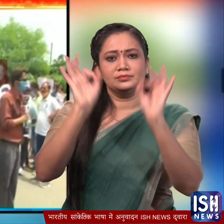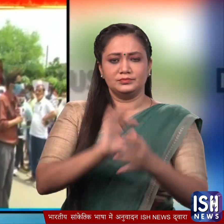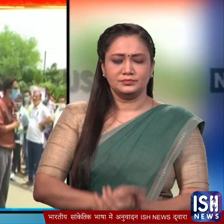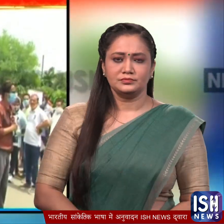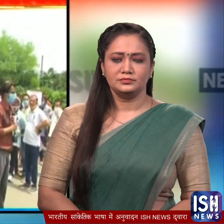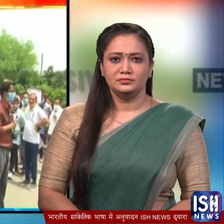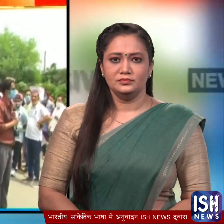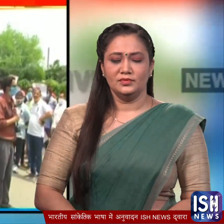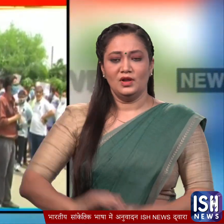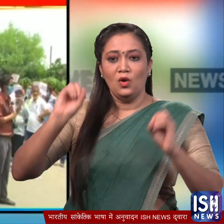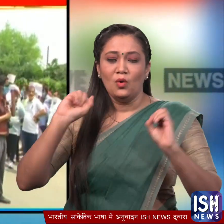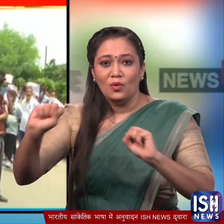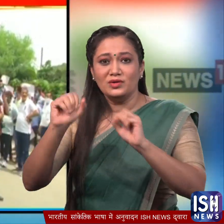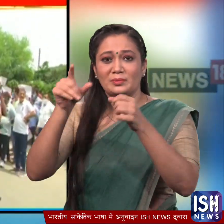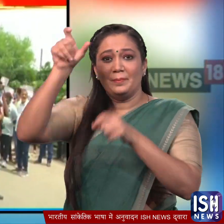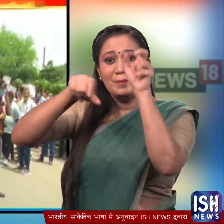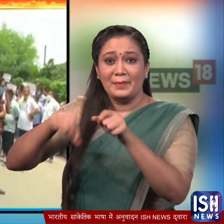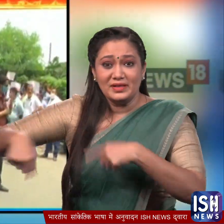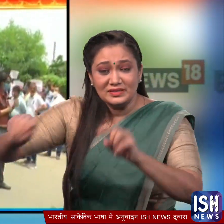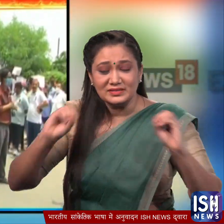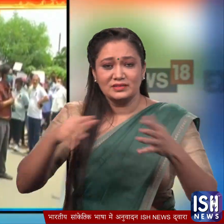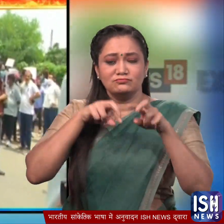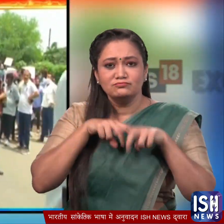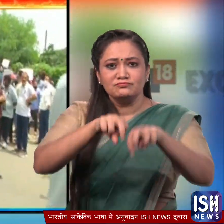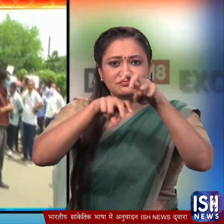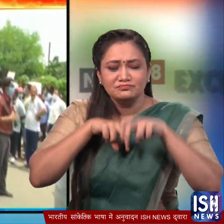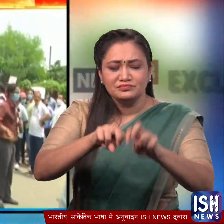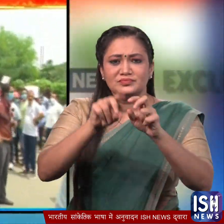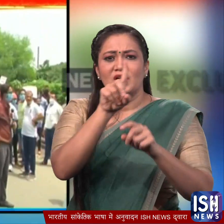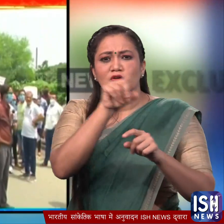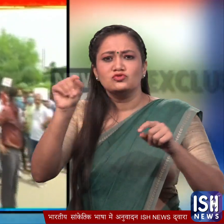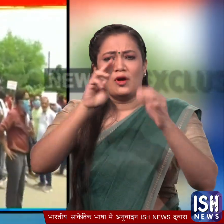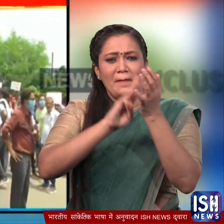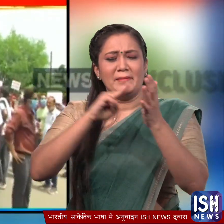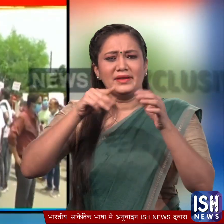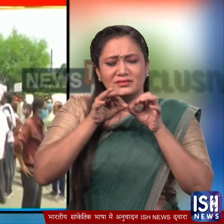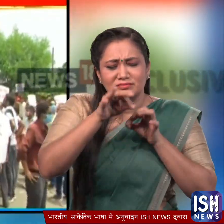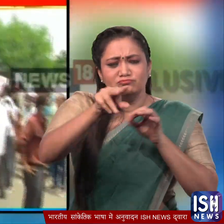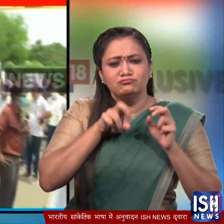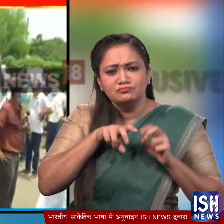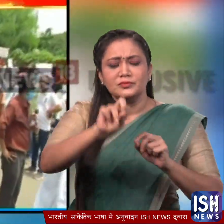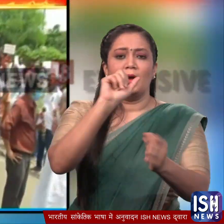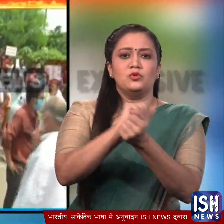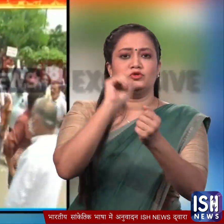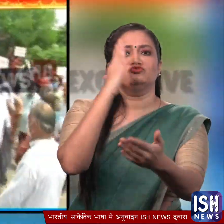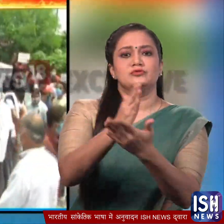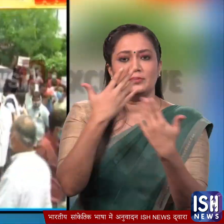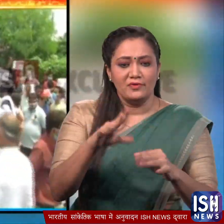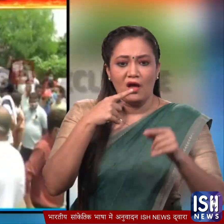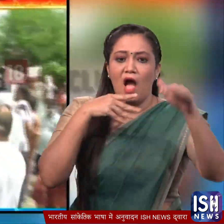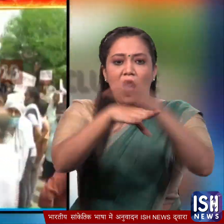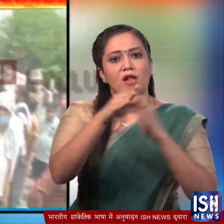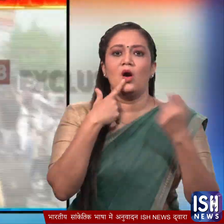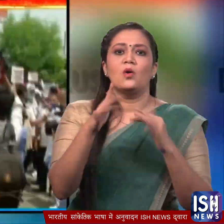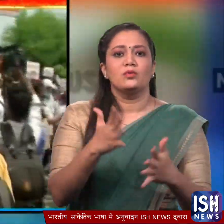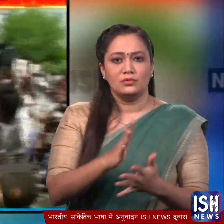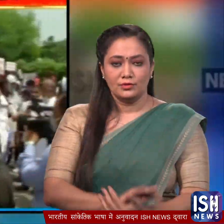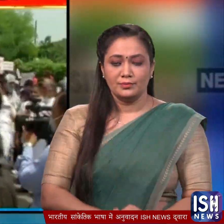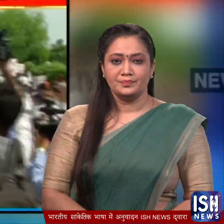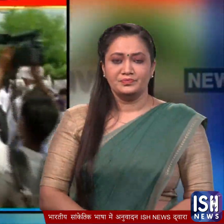जैसे ही उन्होंने मार्च अपना शुरू किया, उसके बाद 100 मीटर पैदल चलने के बाद पुलिस ने उन्हें रोक लिया है। पुलिस इनको आगे बढ़ने नहीं दे रही